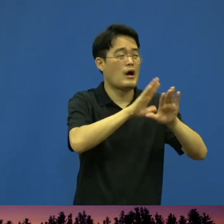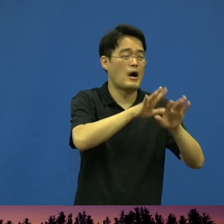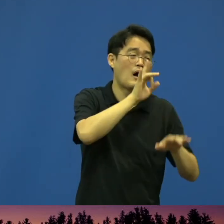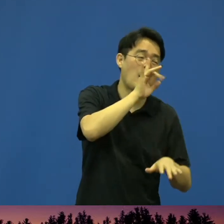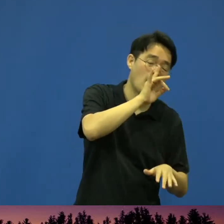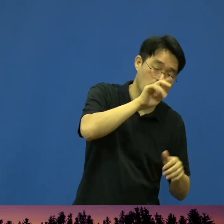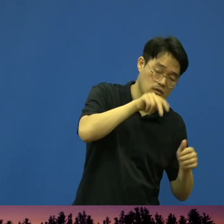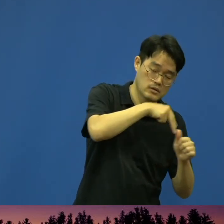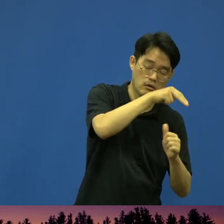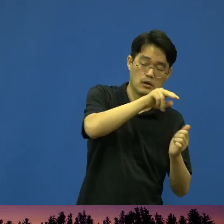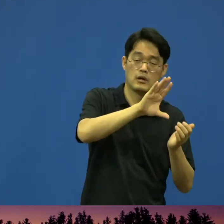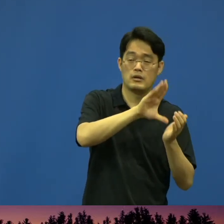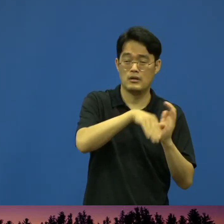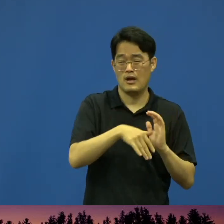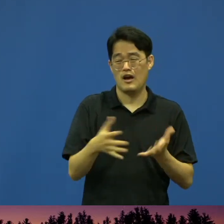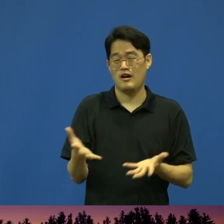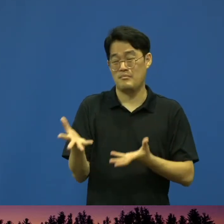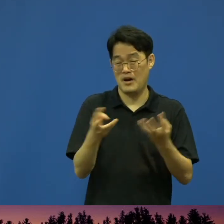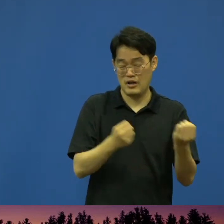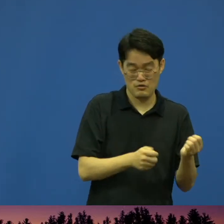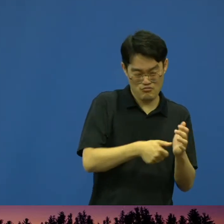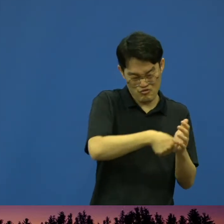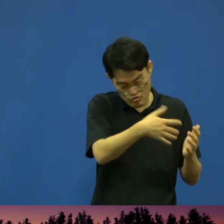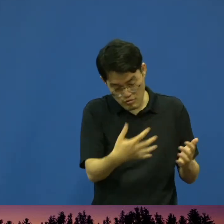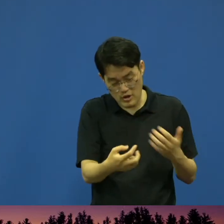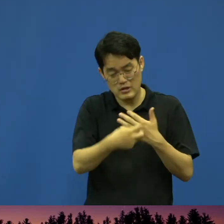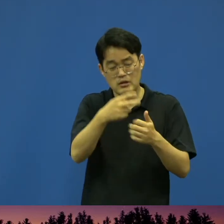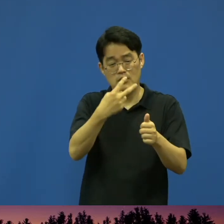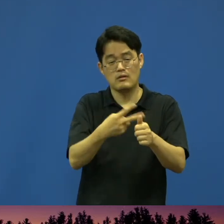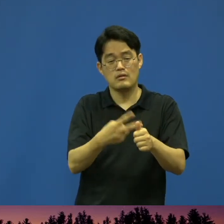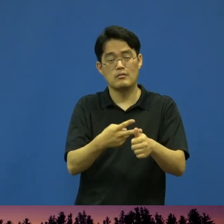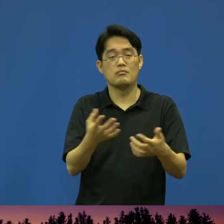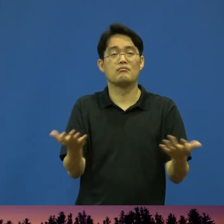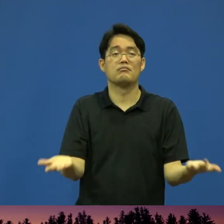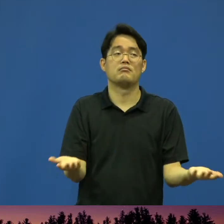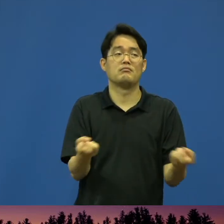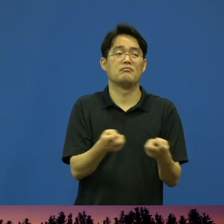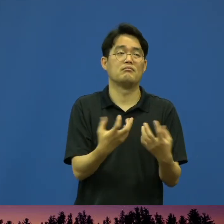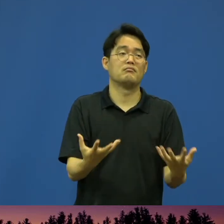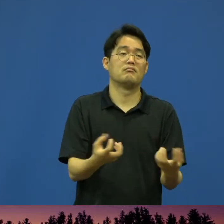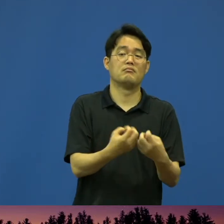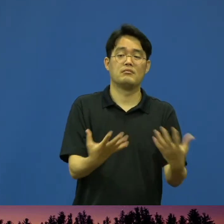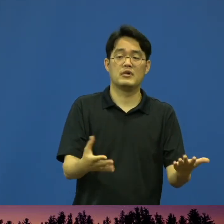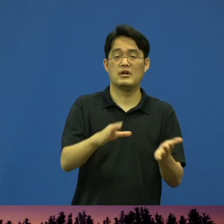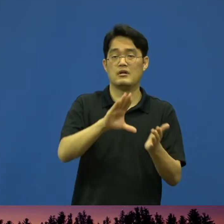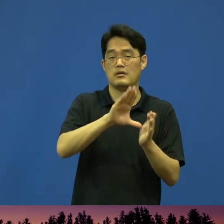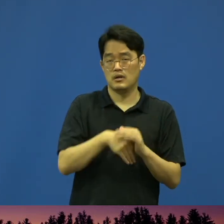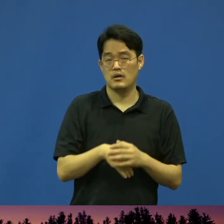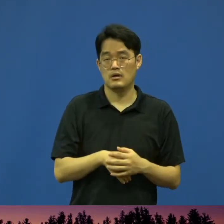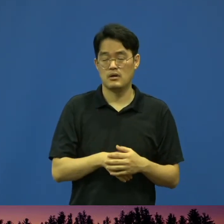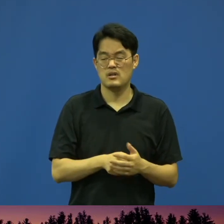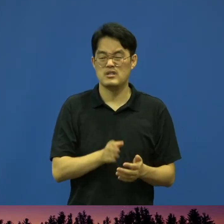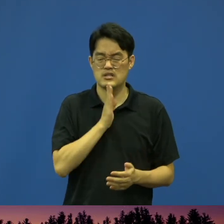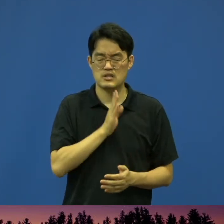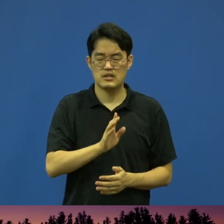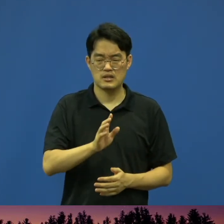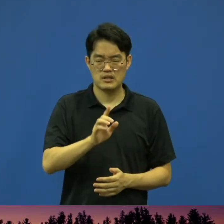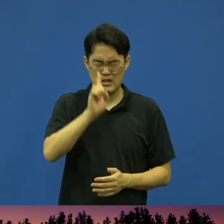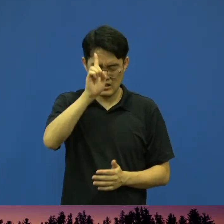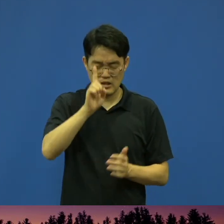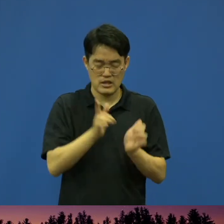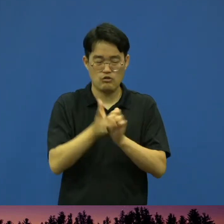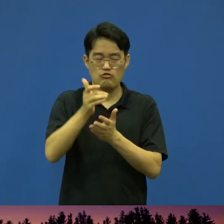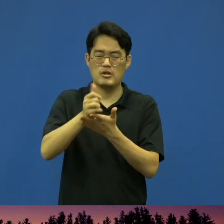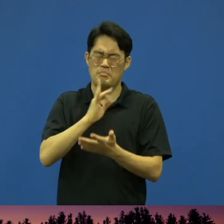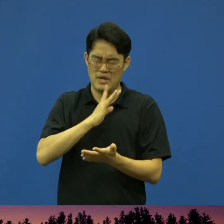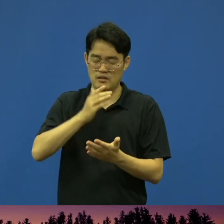앞에, 아주 수많은 유명한 의사도 아무것도 할 수 없는 그 상황 앞에 정말 딱 주님만 남았습니다. 여러분,